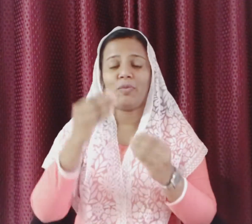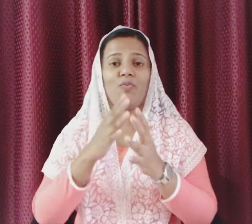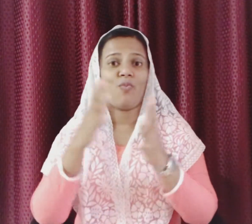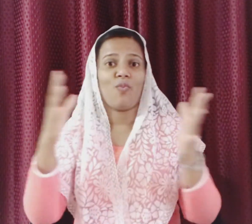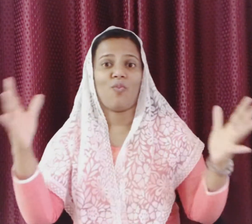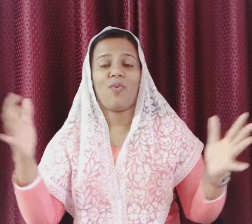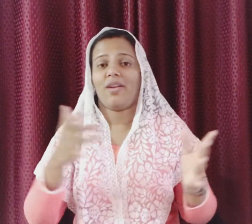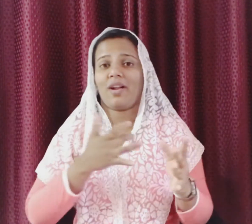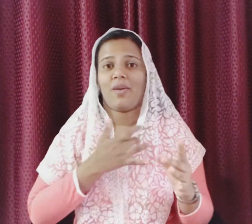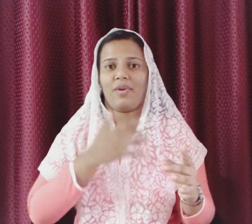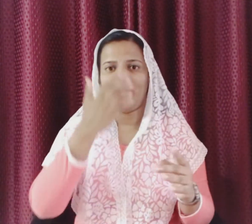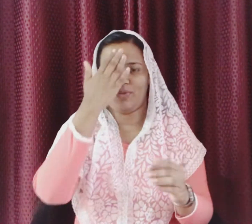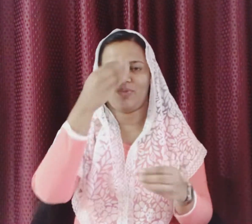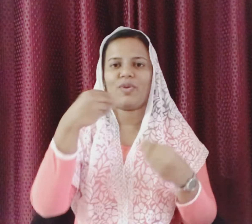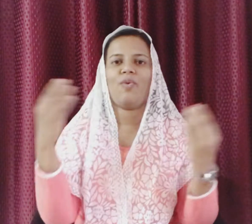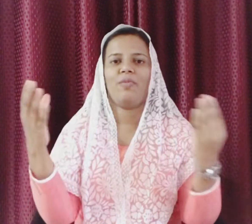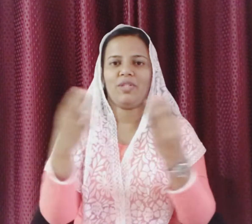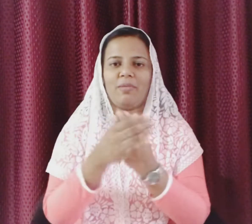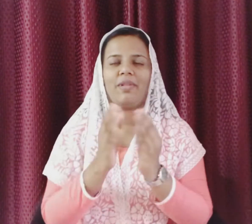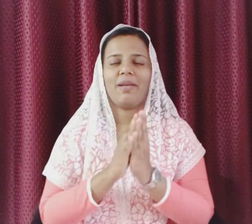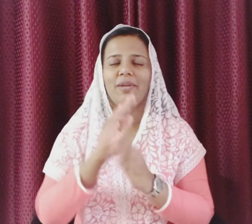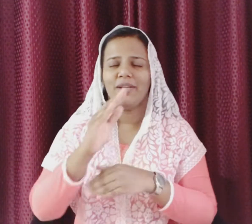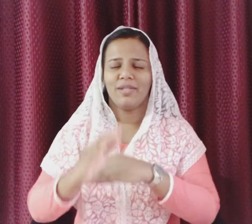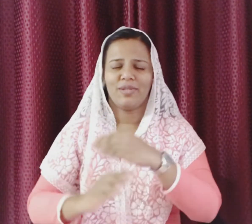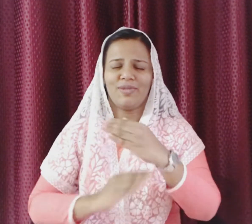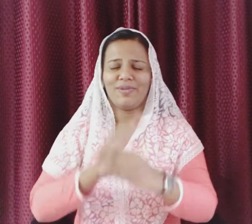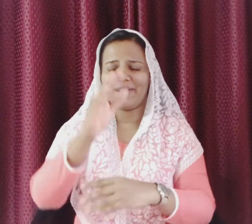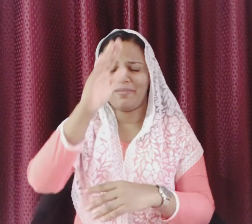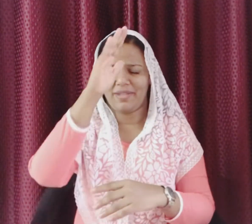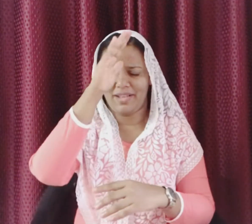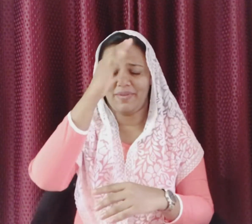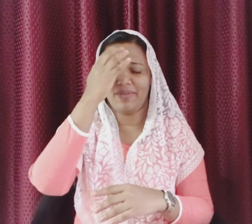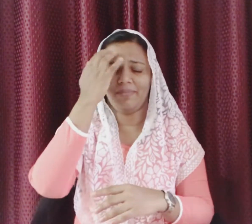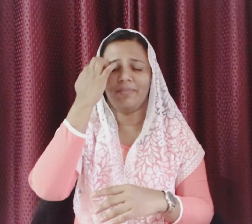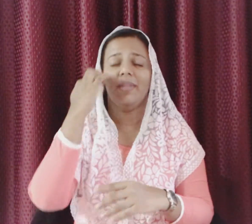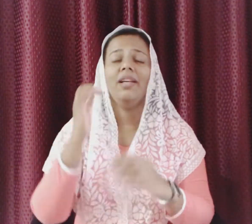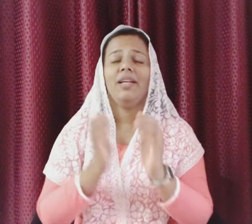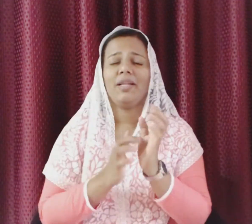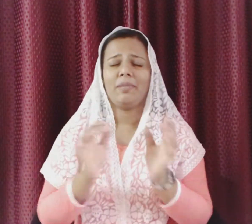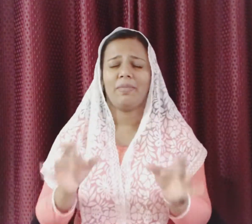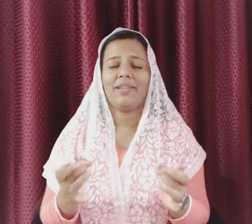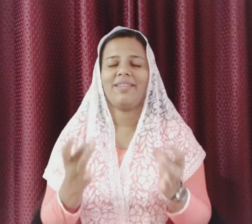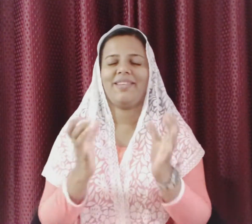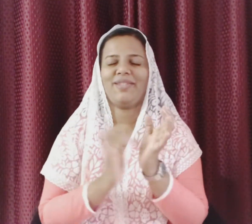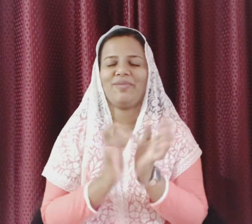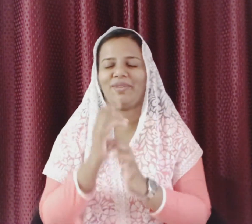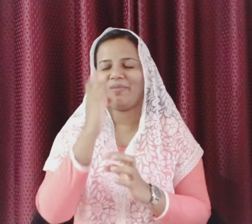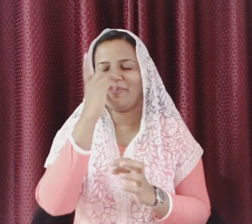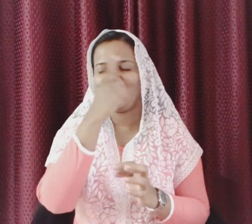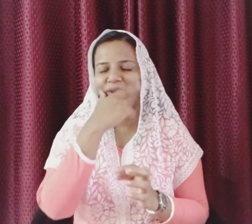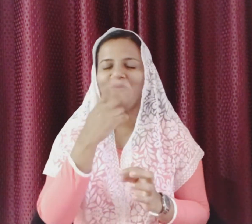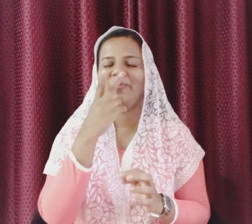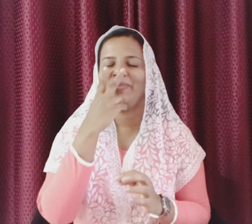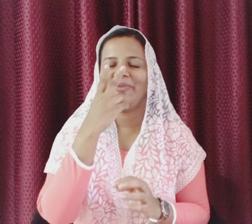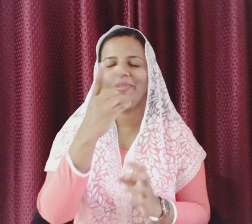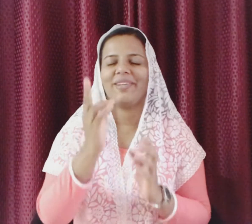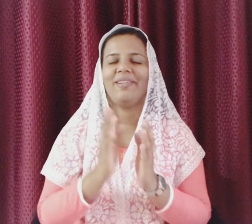മഹാകരുണയ്ക്ക് സ്തോത്രം പറയുന്നു. നമുക്ക് ഒരുമിച്ച് പ്രാർത്ഥിക്കാം. ഞങ്ങളുടെ സ്വർഗീയ പിതാവേ, ഞങ്ങൾ ഈ പ്രഭാതത്തിൽ യേശുക്രിസ്തുവിൻ്റെ നാമത്തിൽ ആ പൊന്മുഖത്തേക്ക് നോക്കുകയാണ്. ഹല്ലേലൂയ,